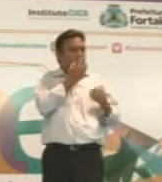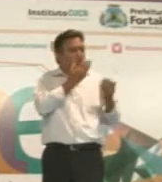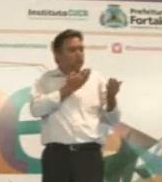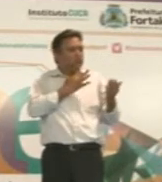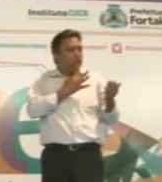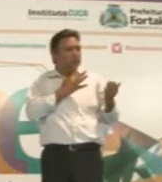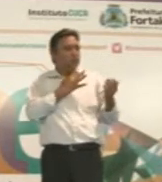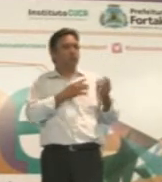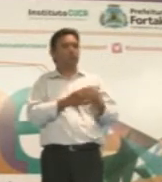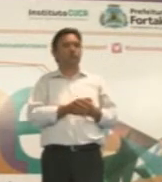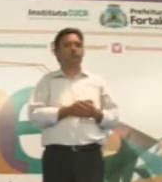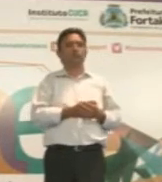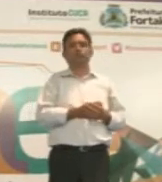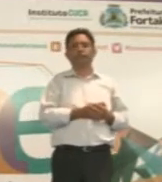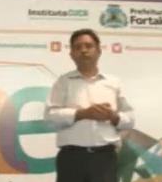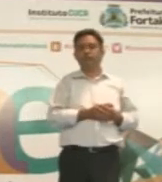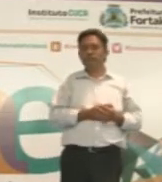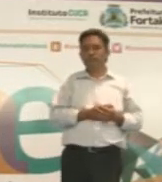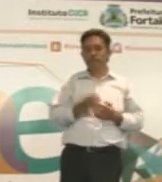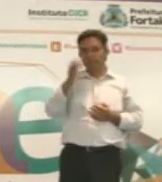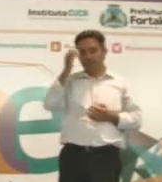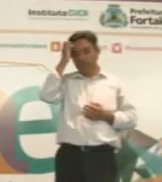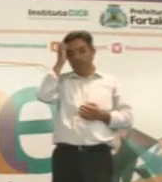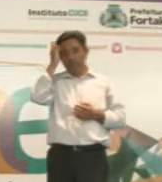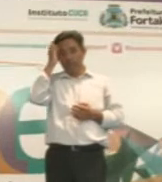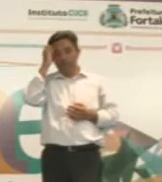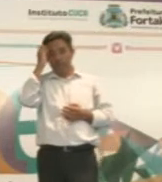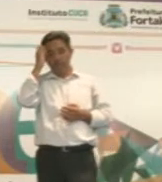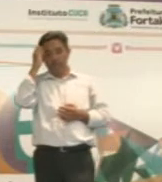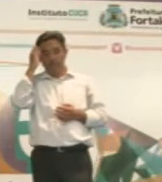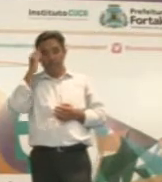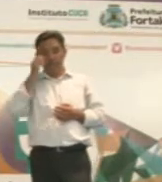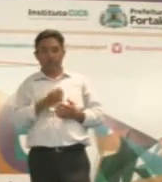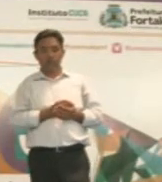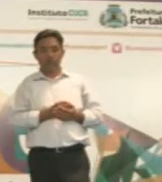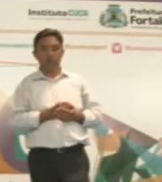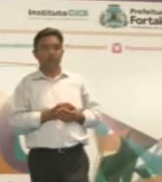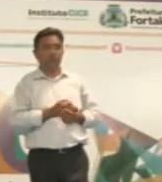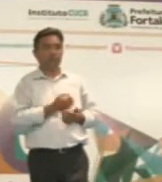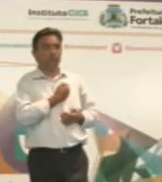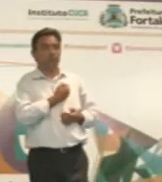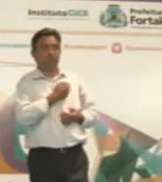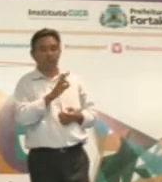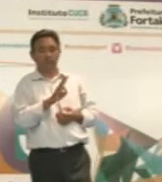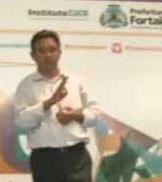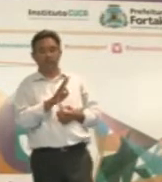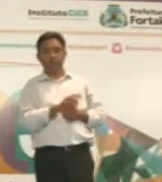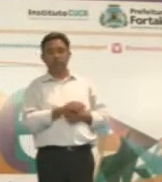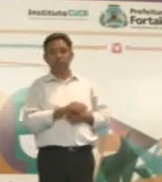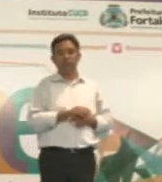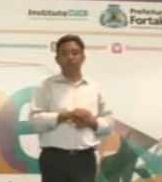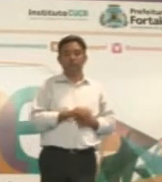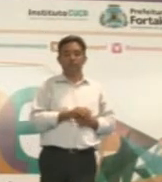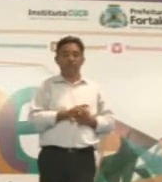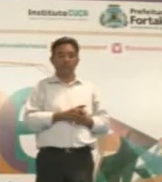tá bom? Então vem aí com o titio na questão de número 2. Ele te coloca